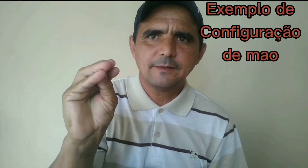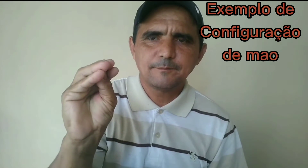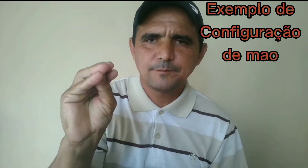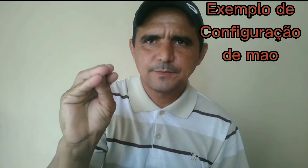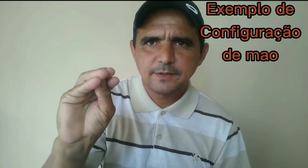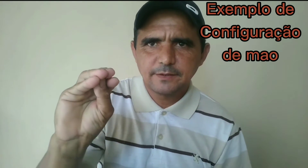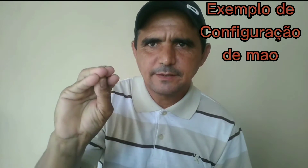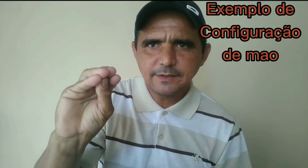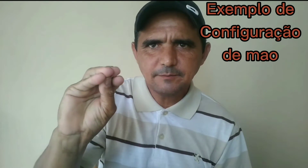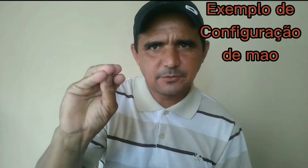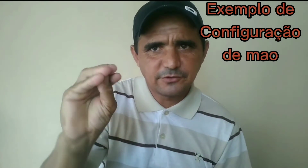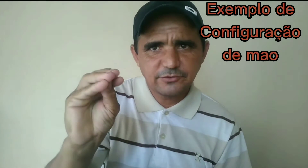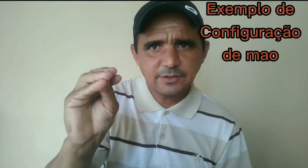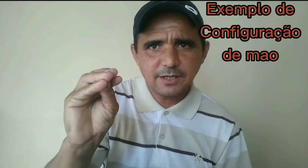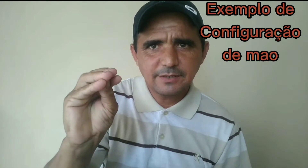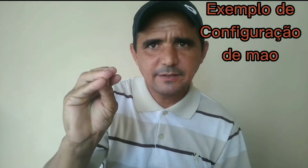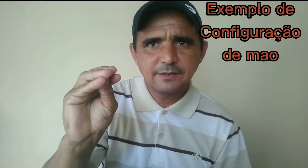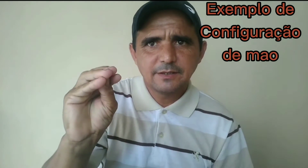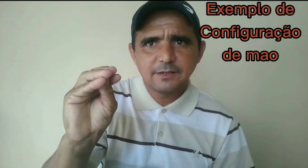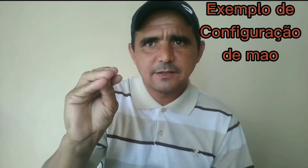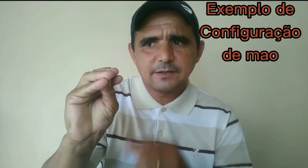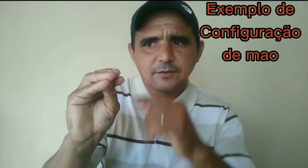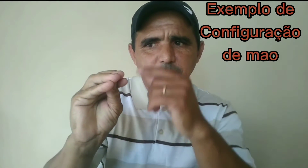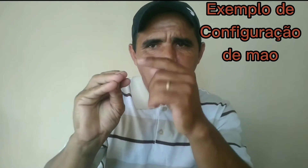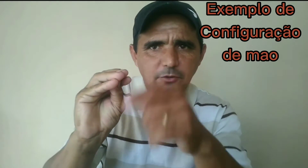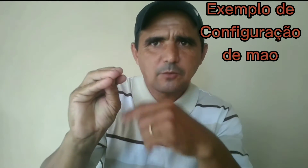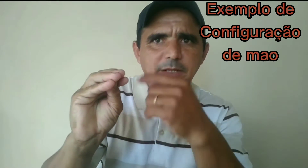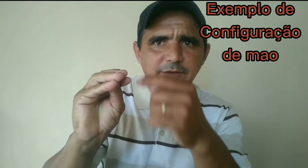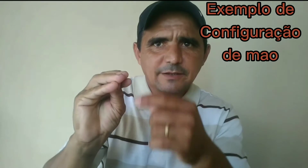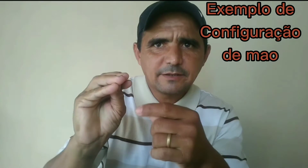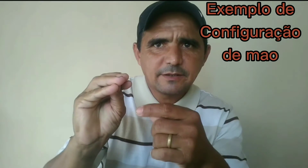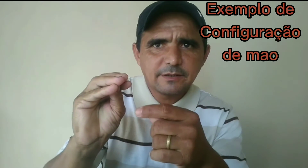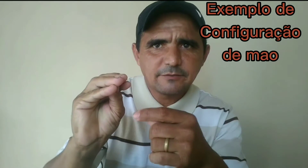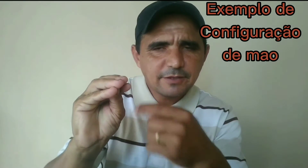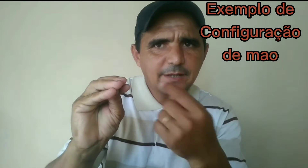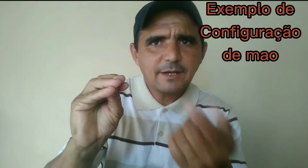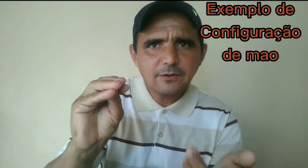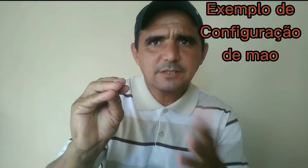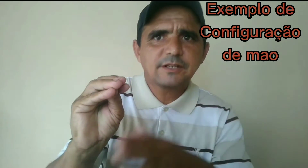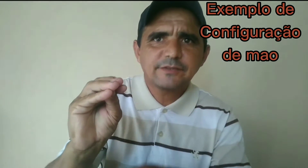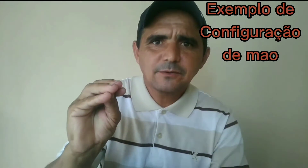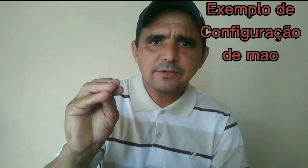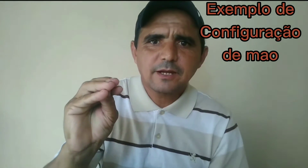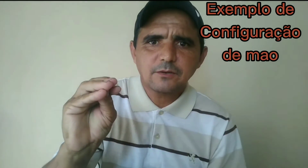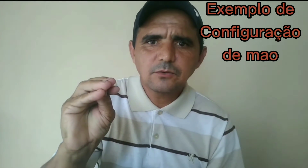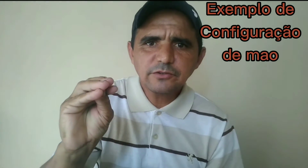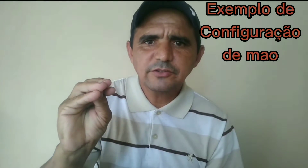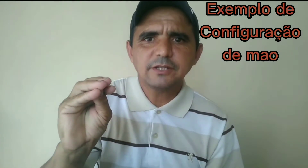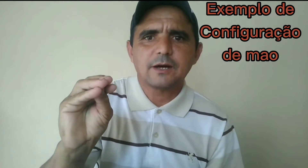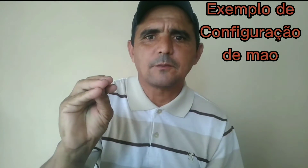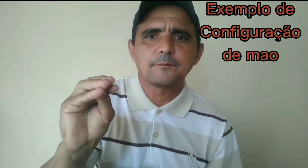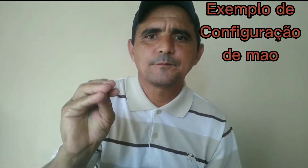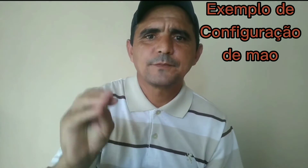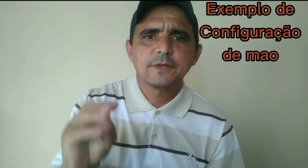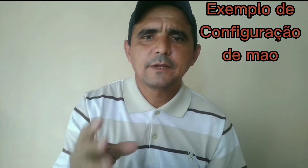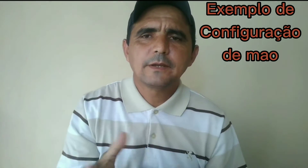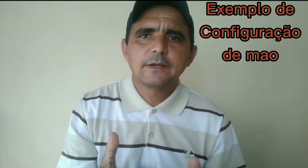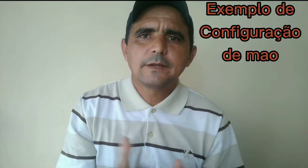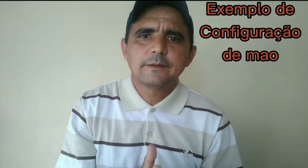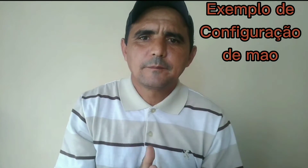ficar, né, posicionada. É o modo como ela vai ficar na hora de executar o sinal.